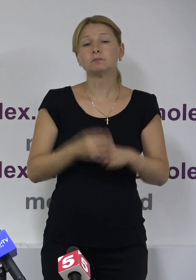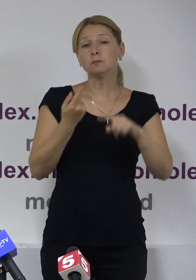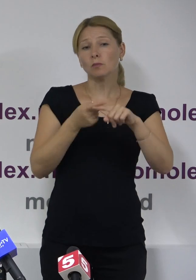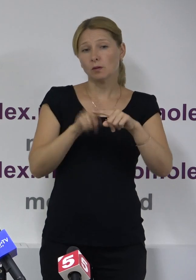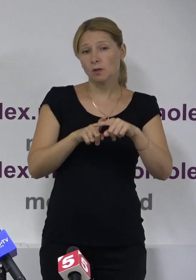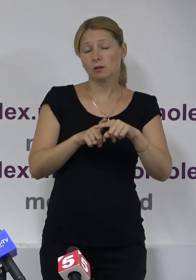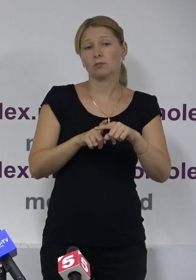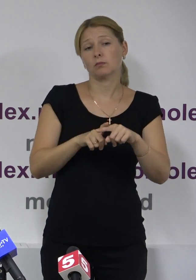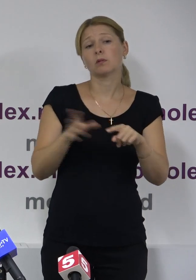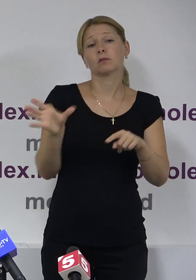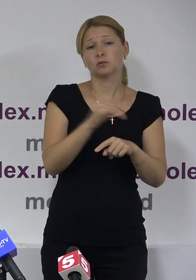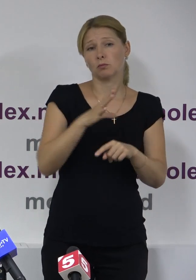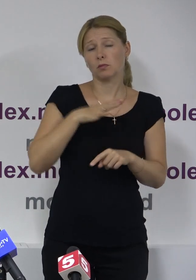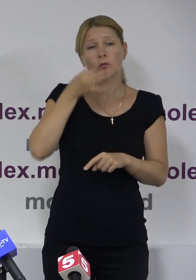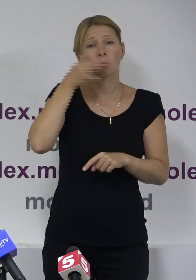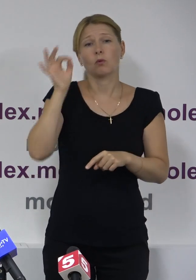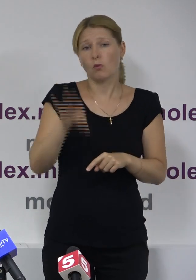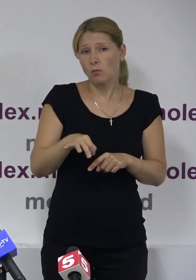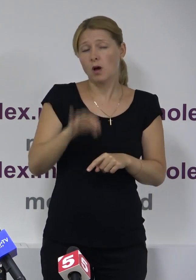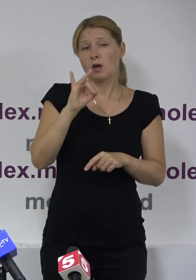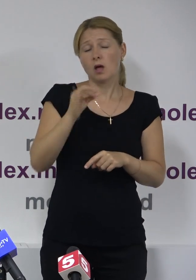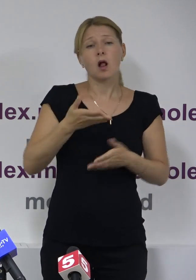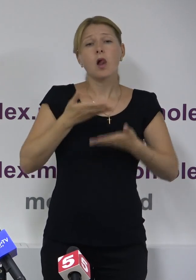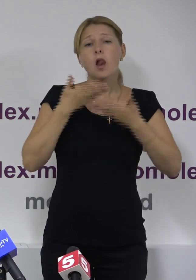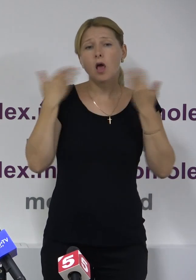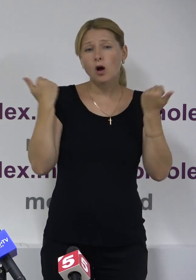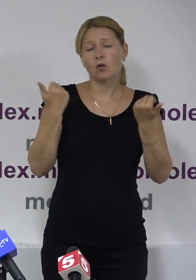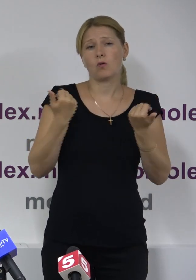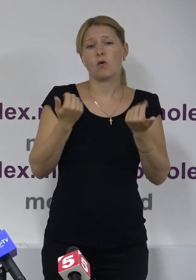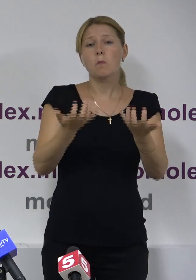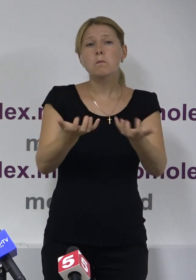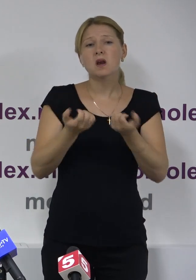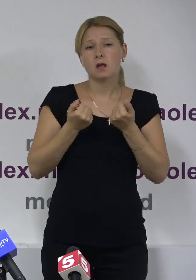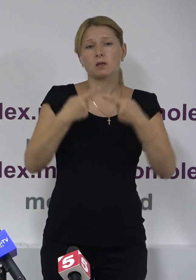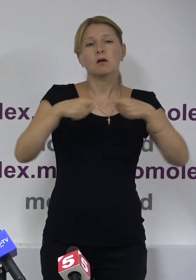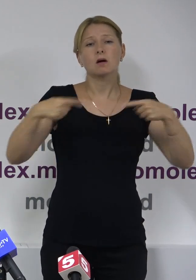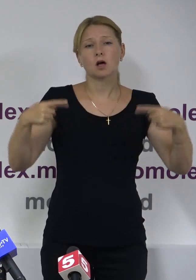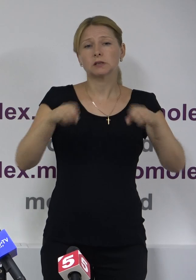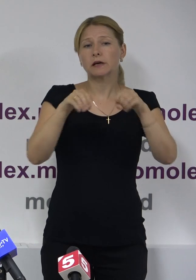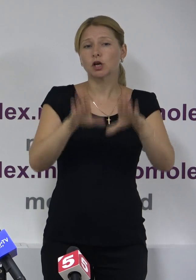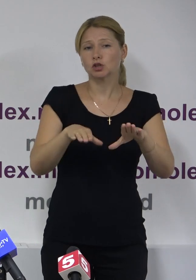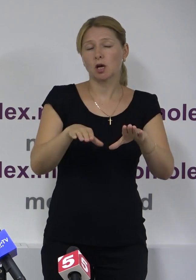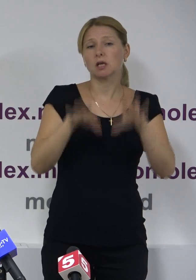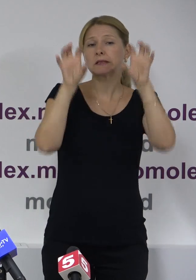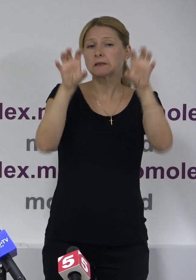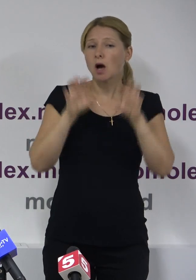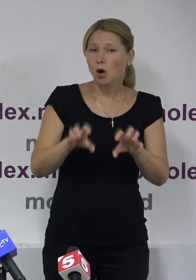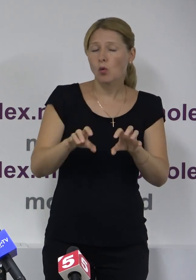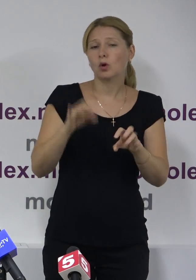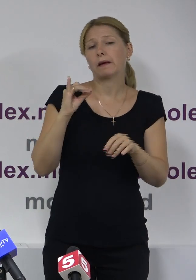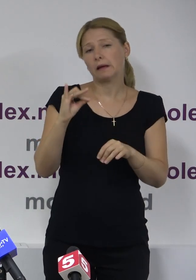fost o majoritate confortabilă care le-a permis să adopte legi și acte